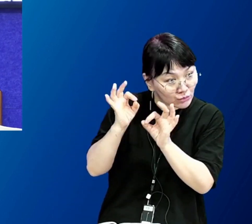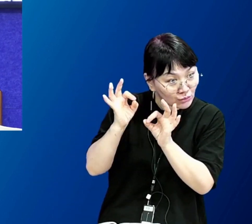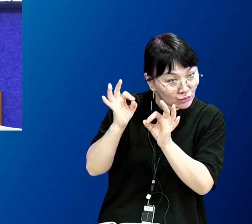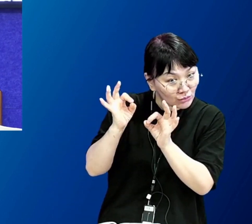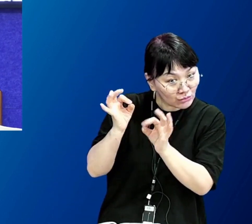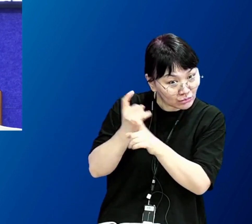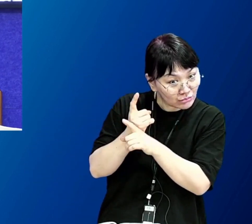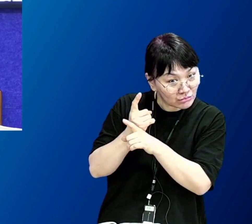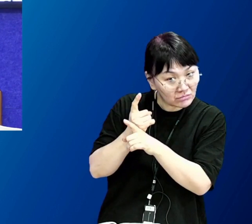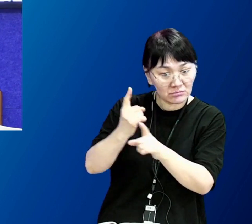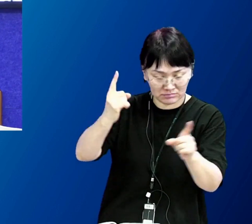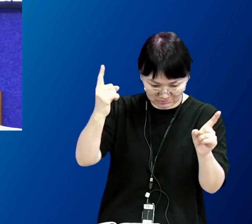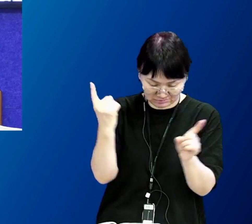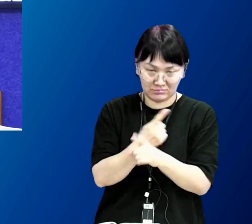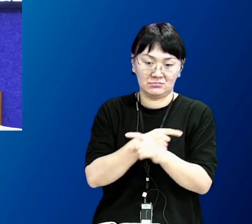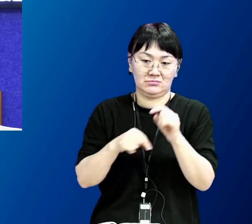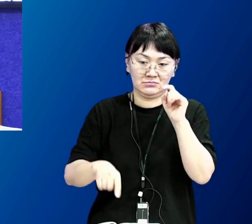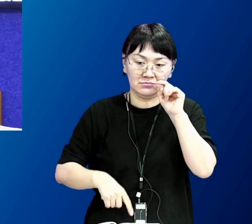Буруу байгаач.